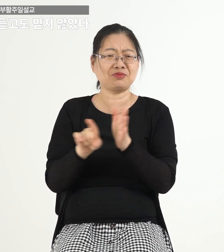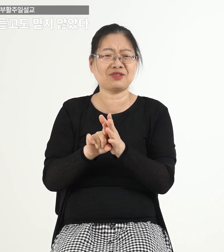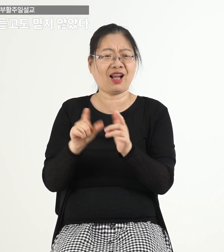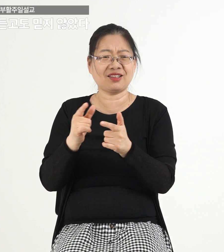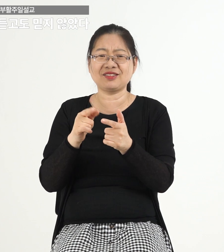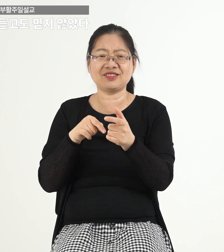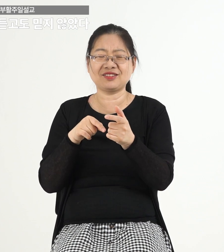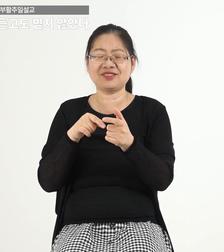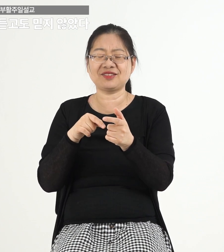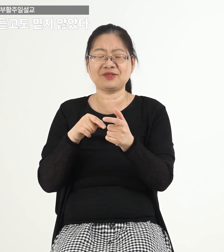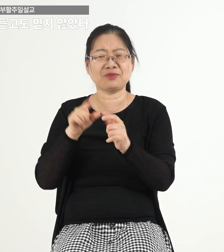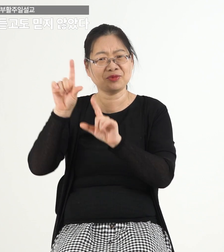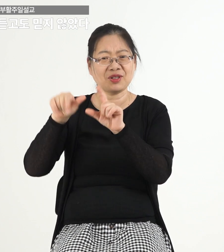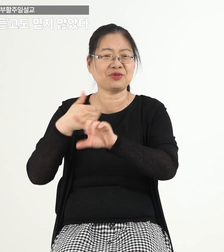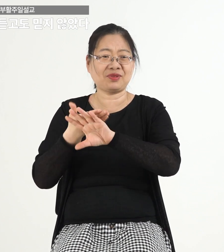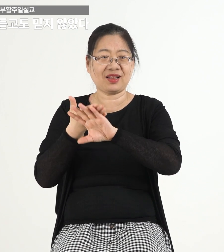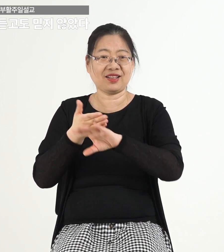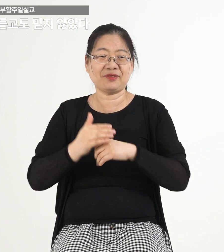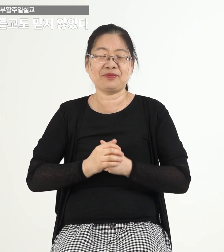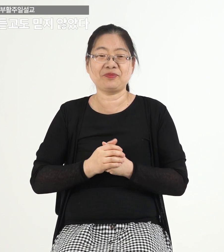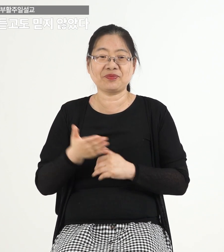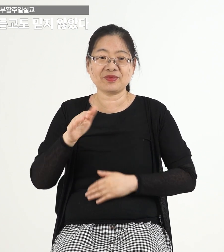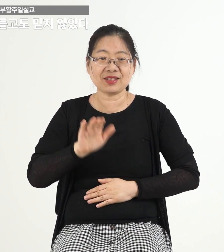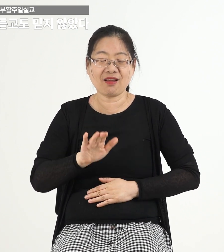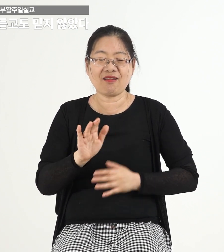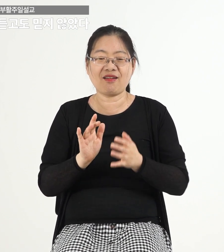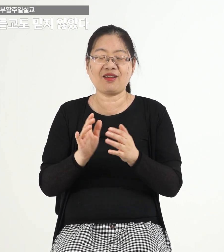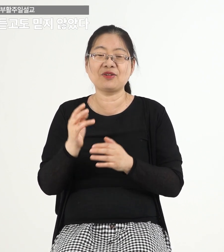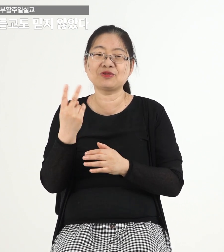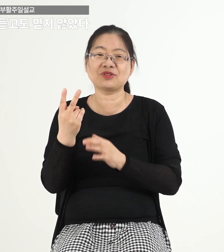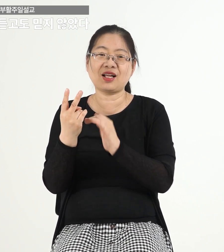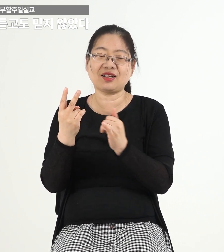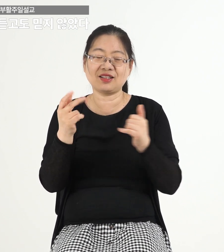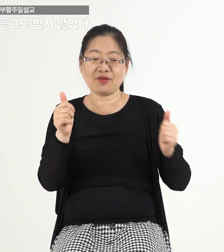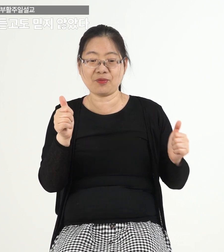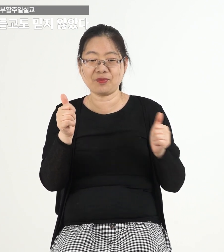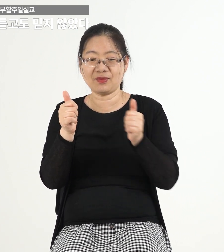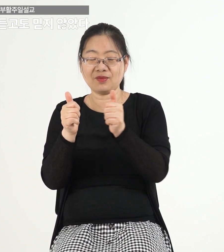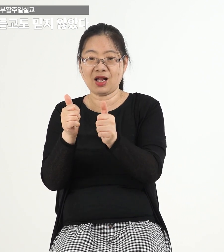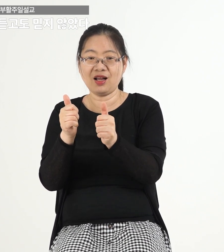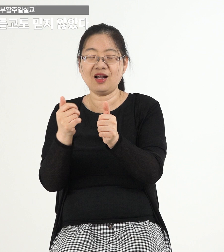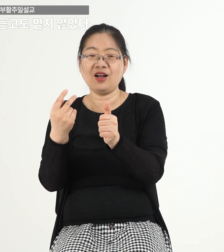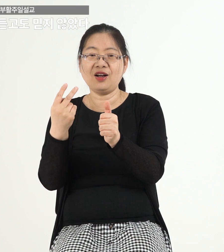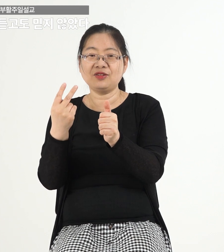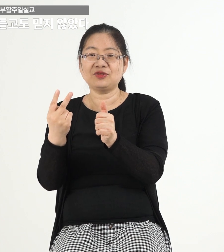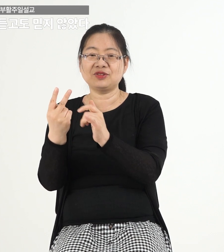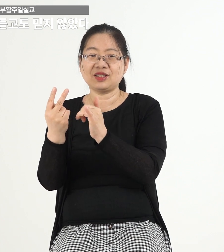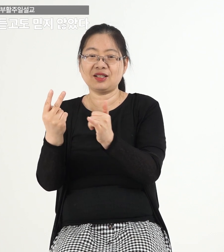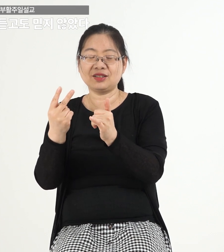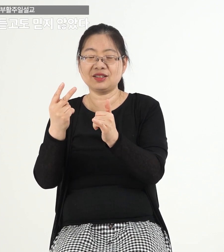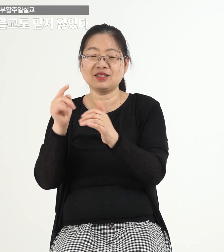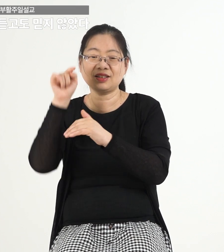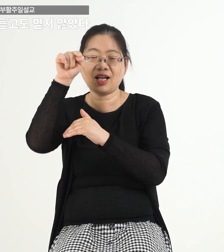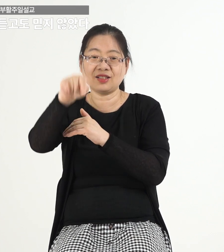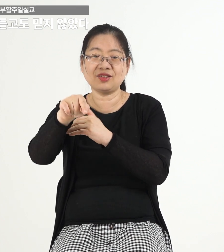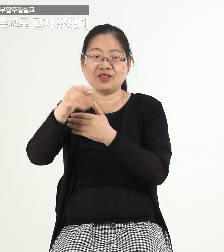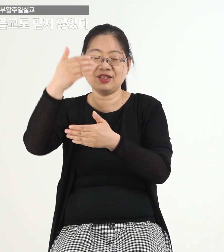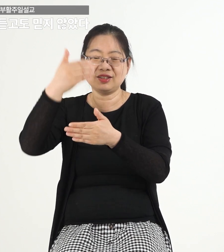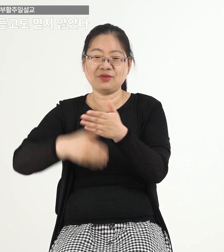그런데 그들에게 나타나시니 두 사람이 가서 남은